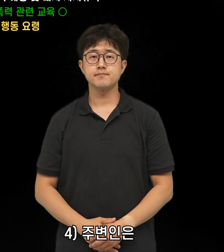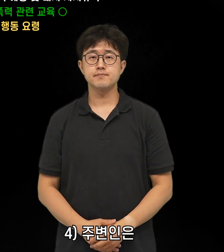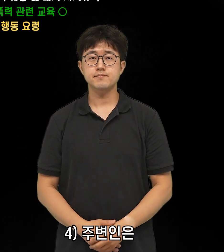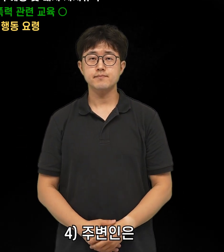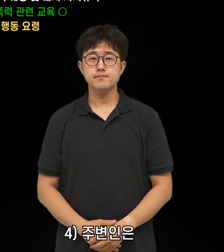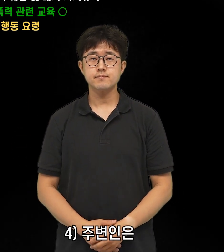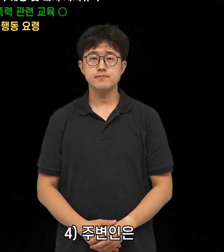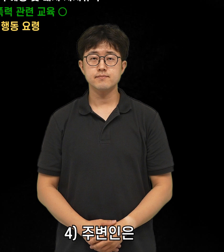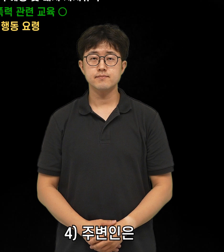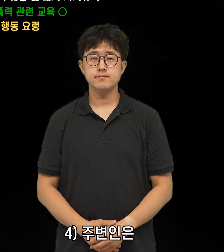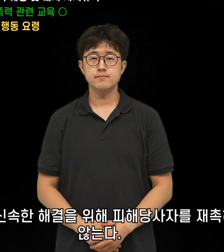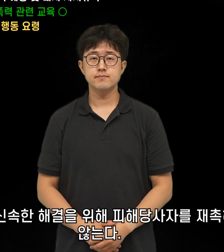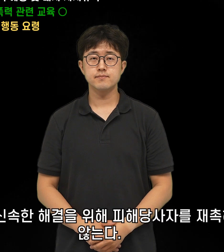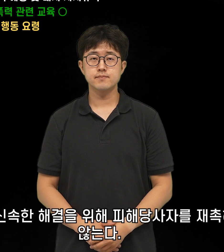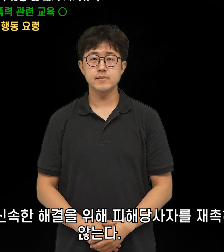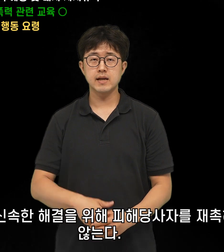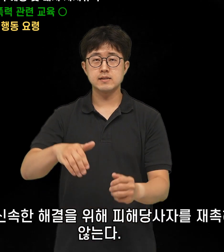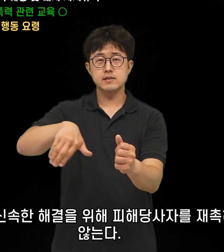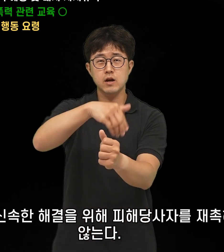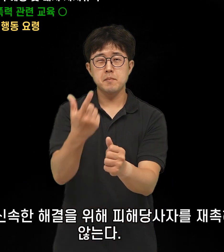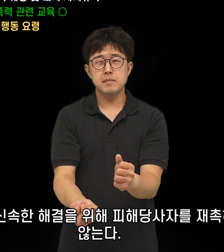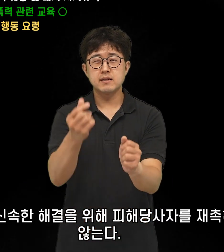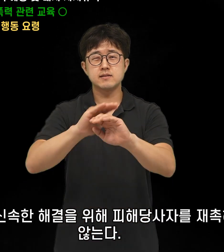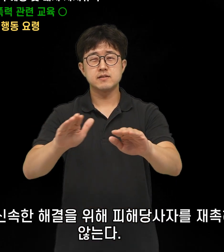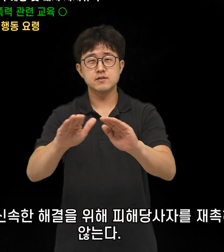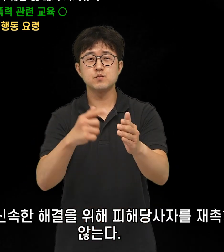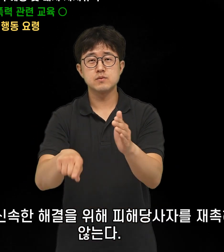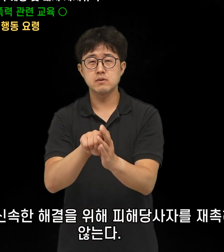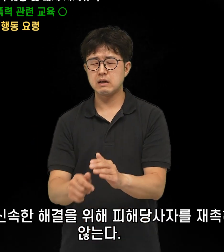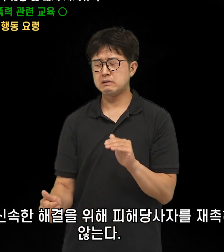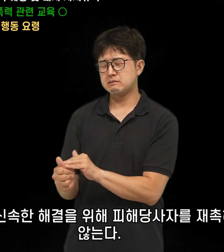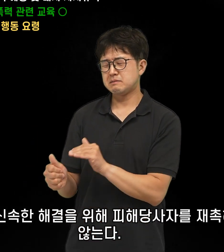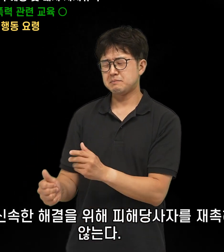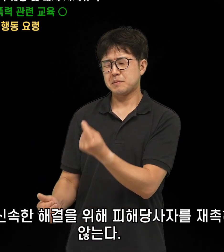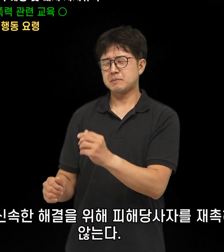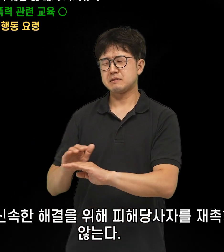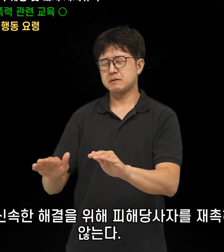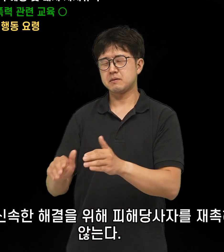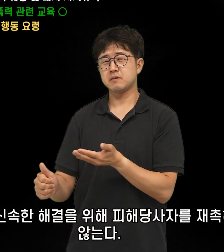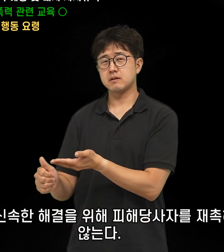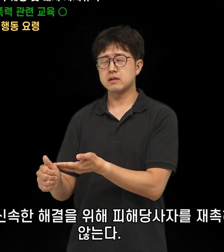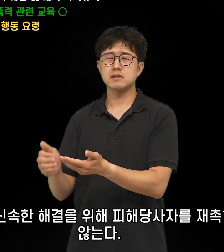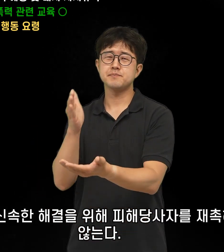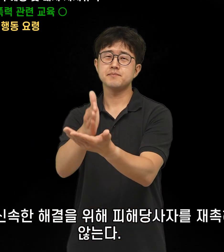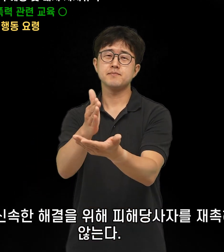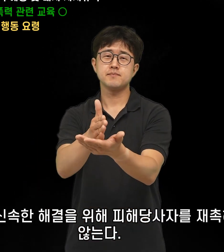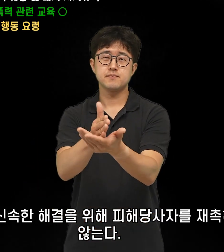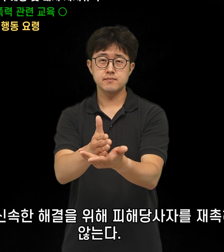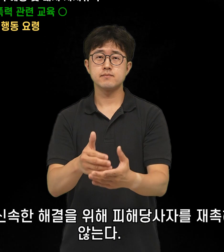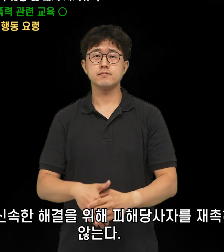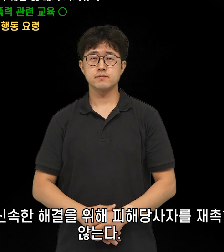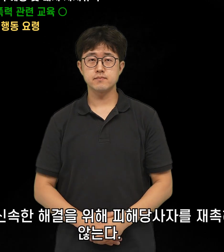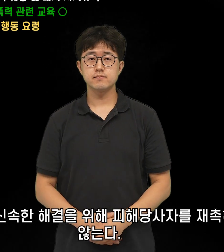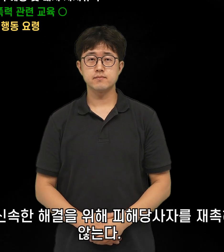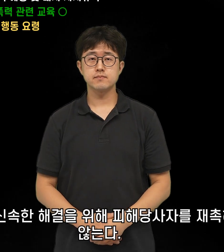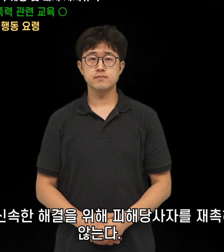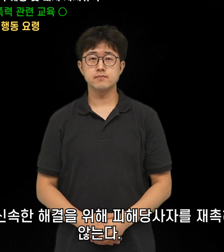주변인은 상황의 신속한 해결을 위해 피해 당사자를 재촉하지 않는다.